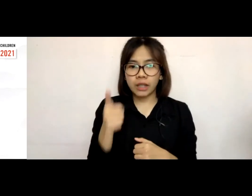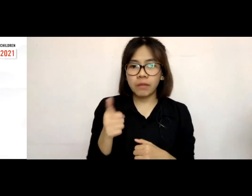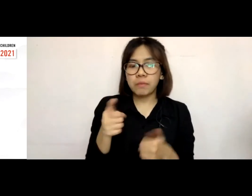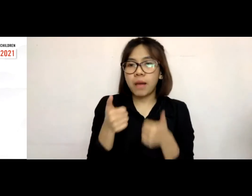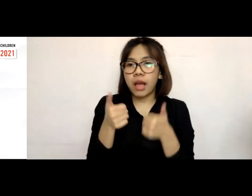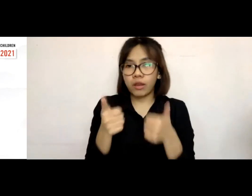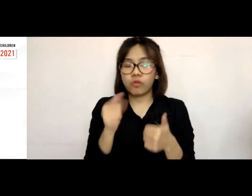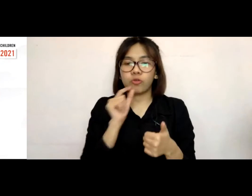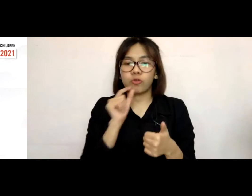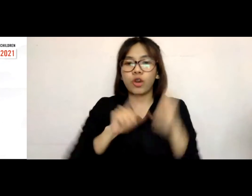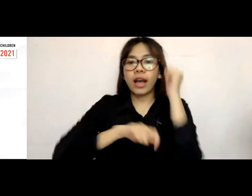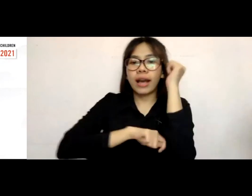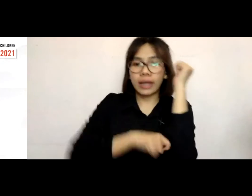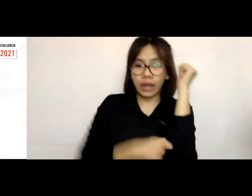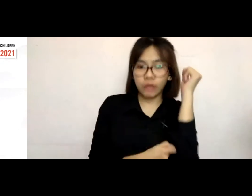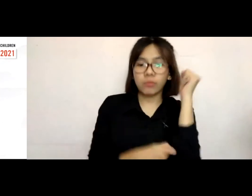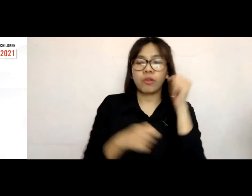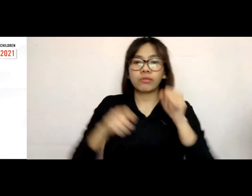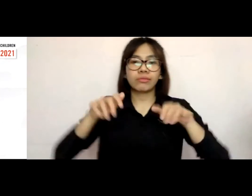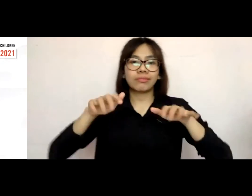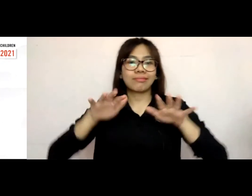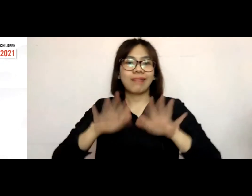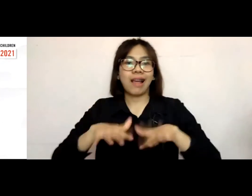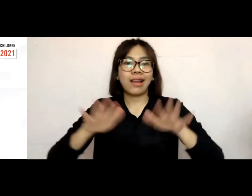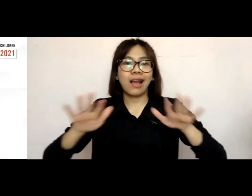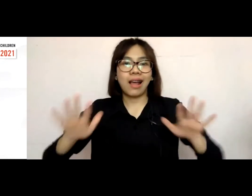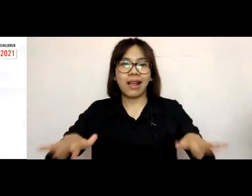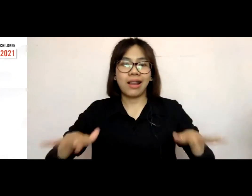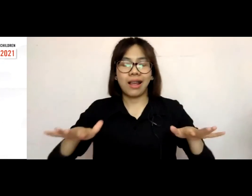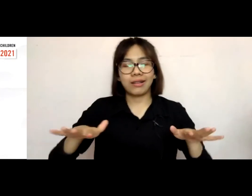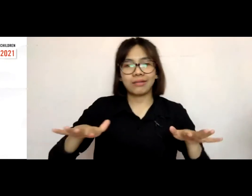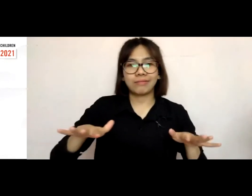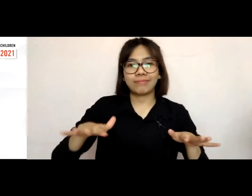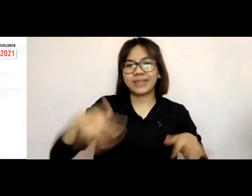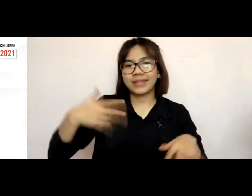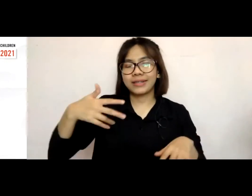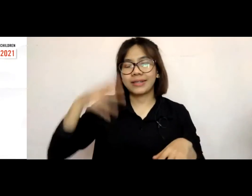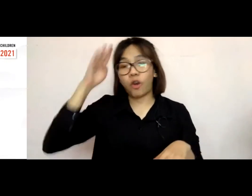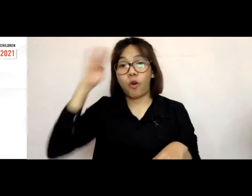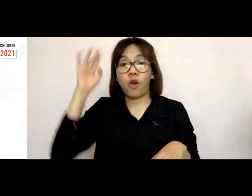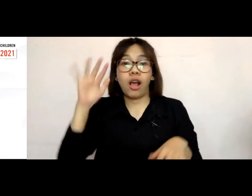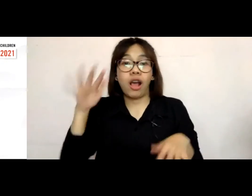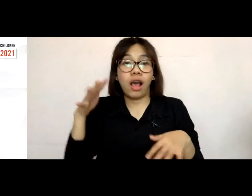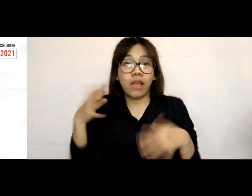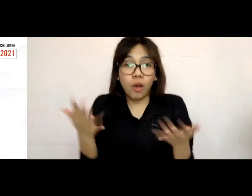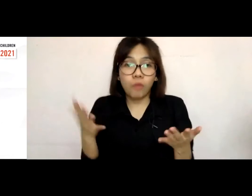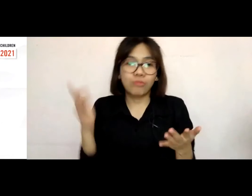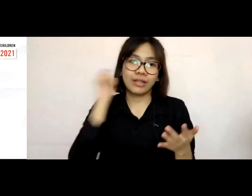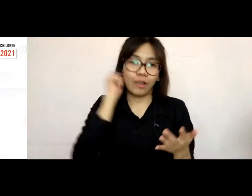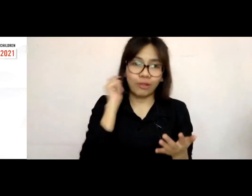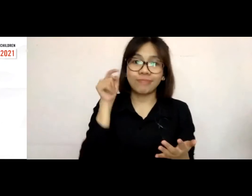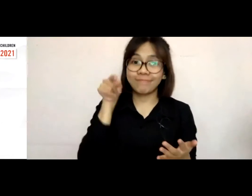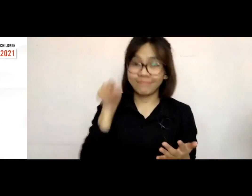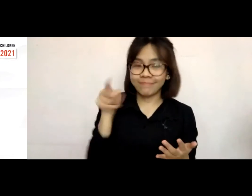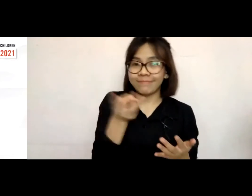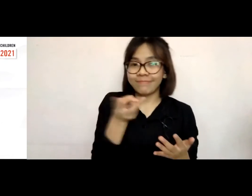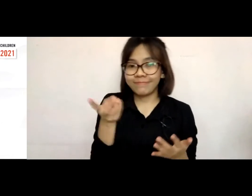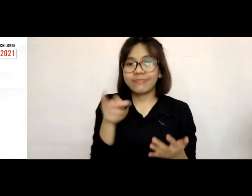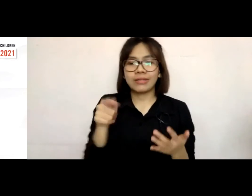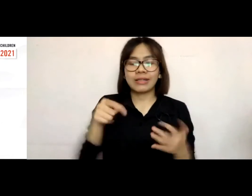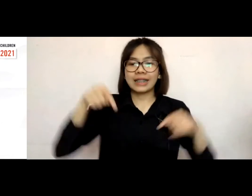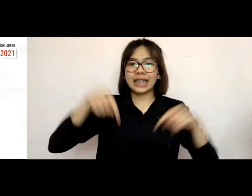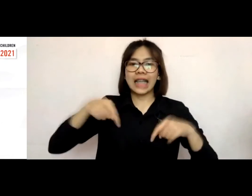mengenai responsif gender terhadap para peserta didik. Nah, ini merupakan webinar keempat,